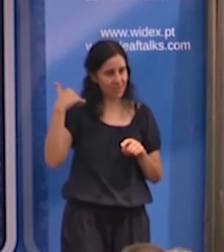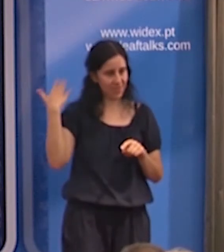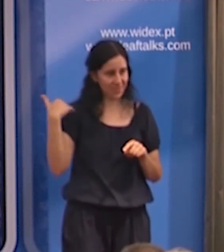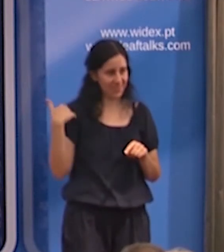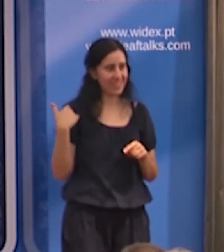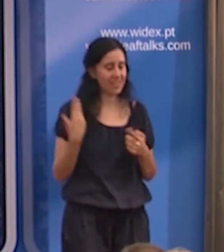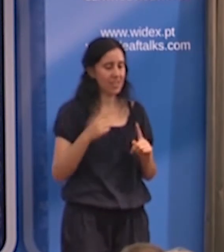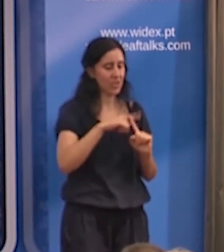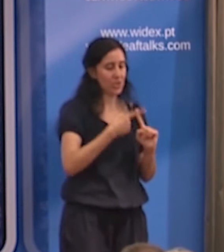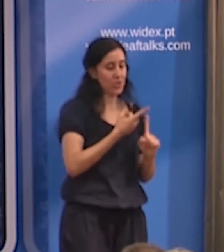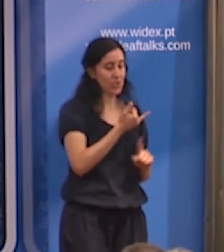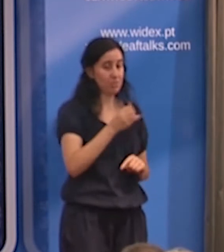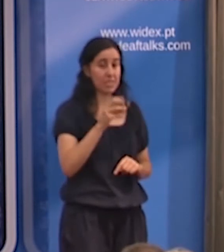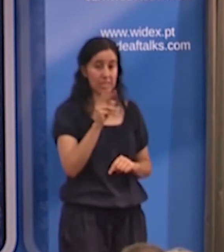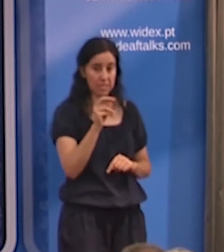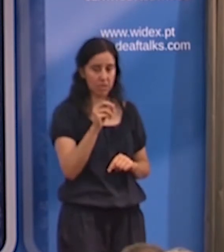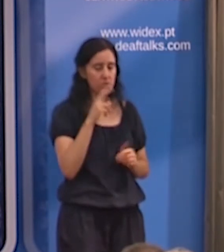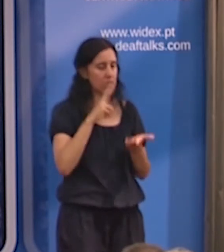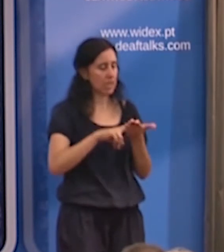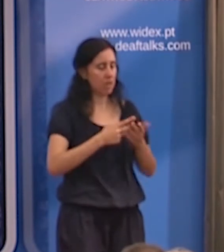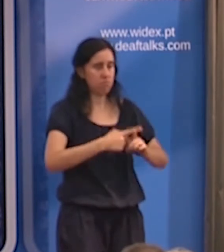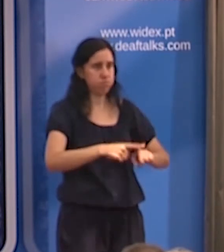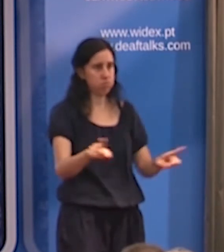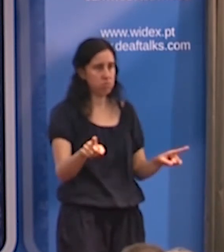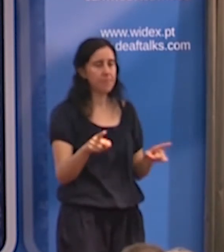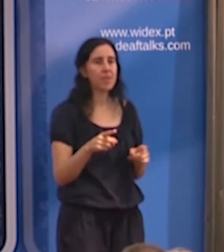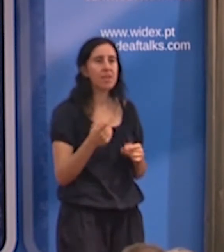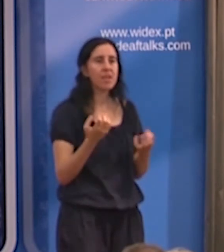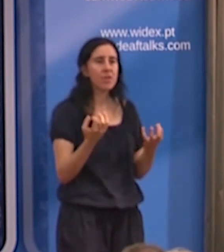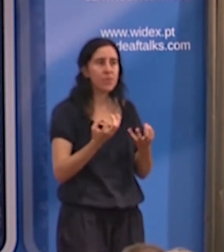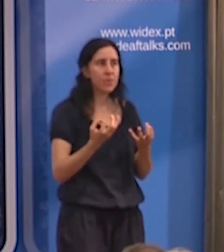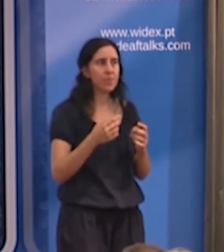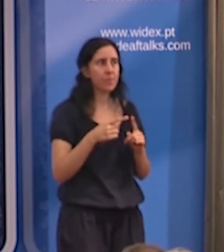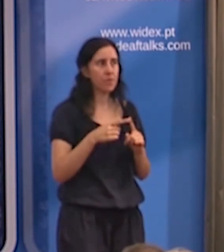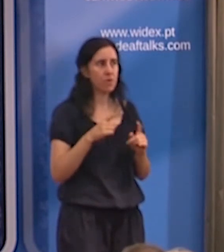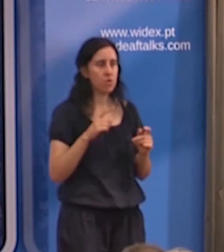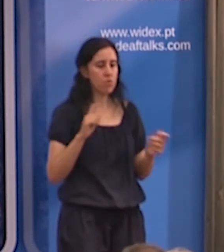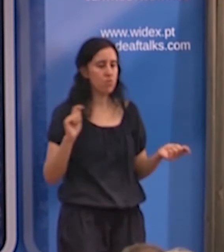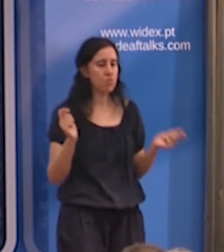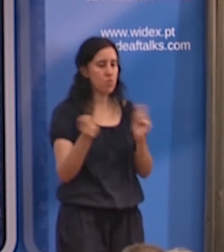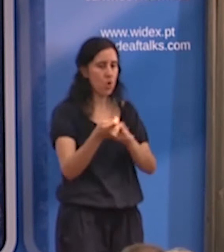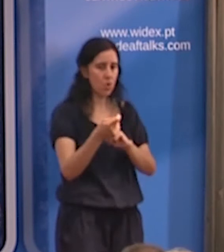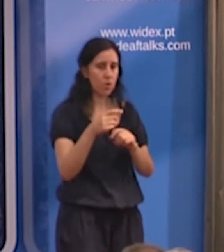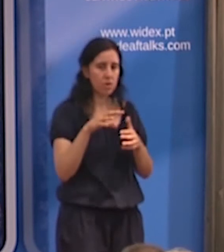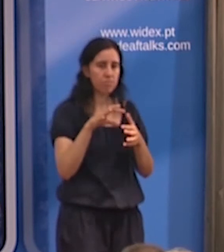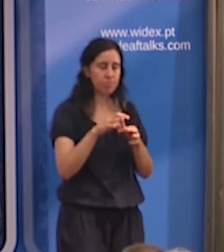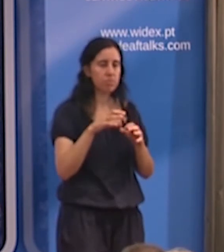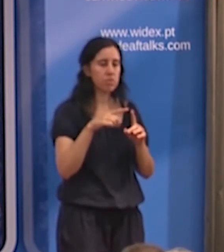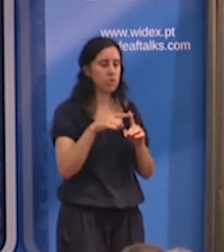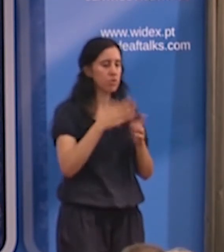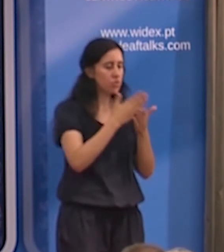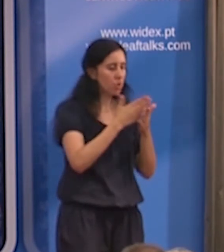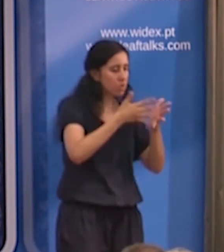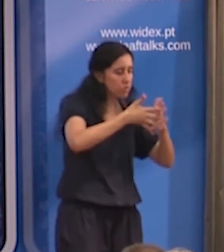em 2013, nós temos uma realidade completamente diferente. O facto de ter havido uma evolução, quer do ponto de vista das estruturas